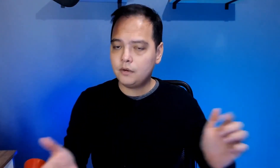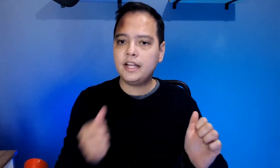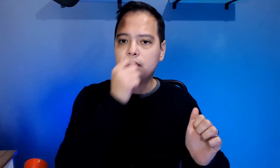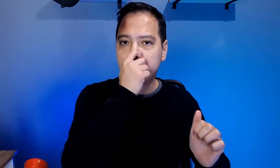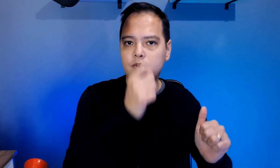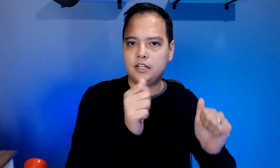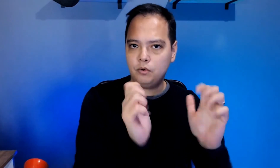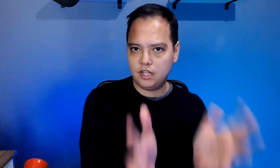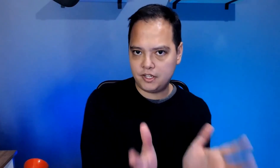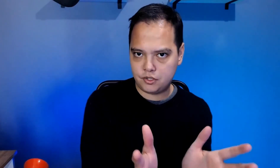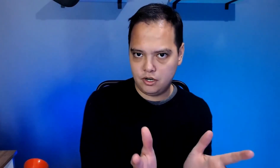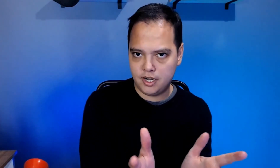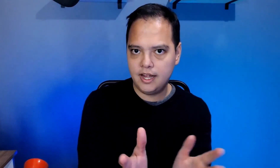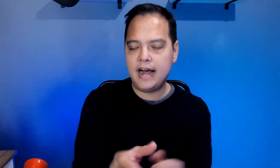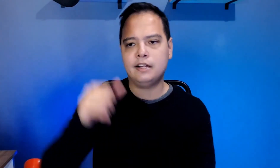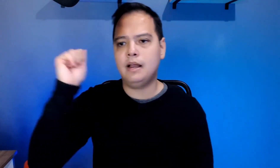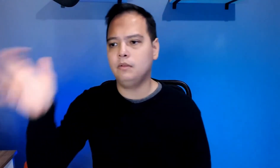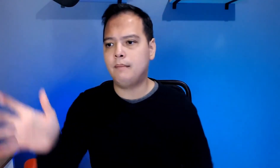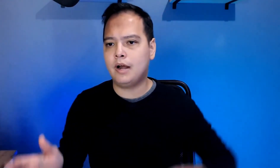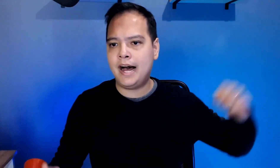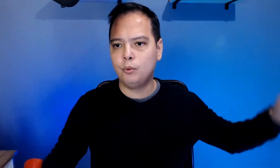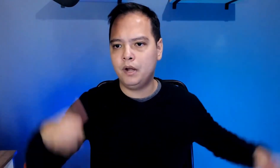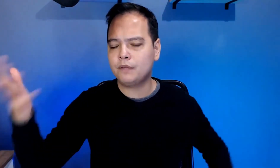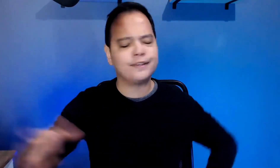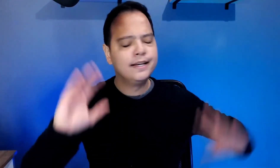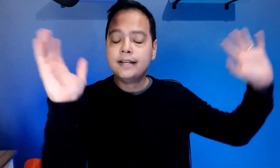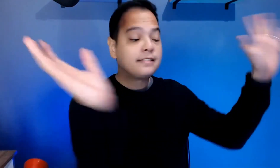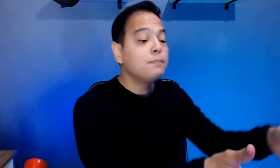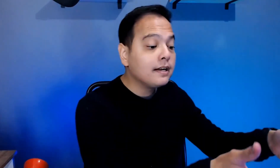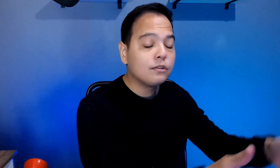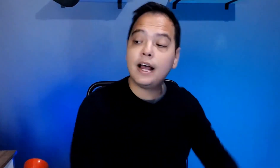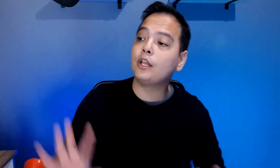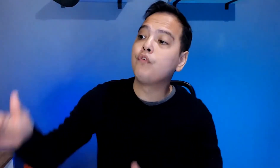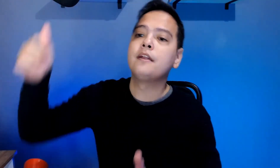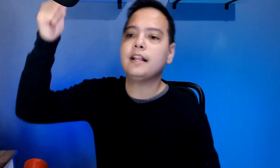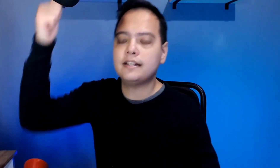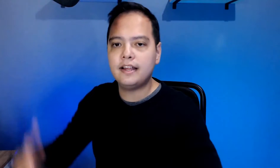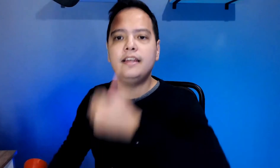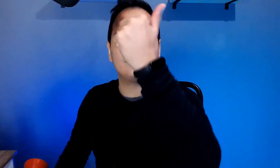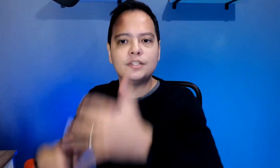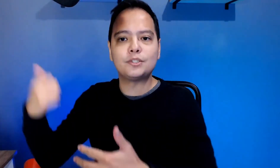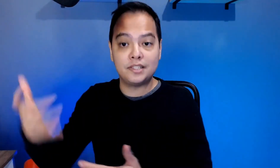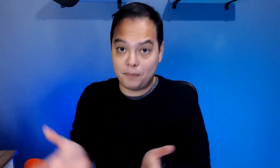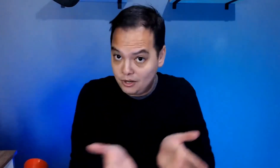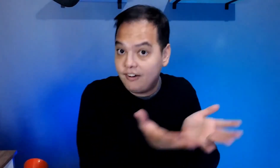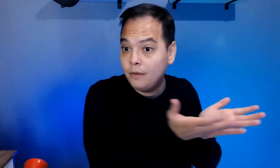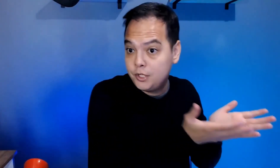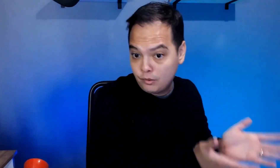uma pessoa que está te contando uma história, aí está do lado do namorado, do primo, você está explicando tudo errado. Ó, fulano, o que ele está dizendo é isso, isso, isso. A pessoa fala o idioma, mas às